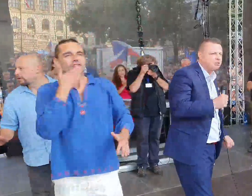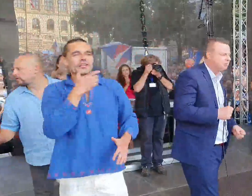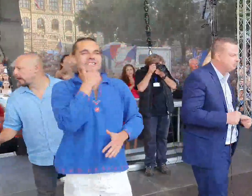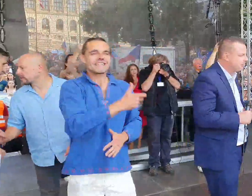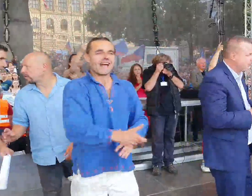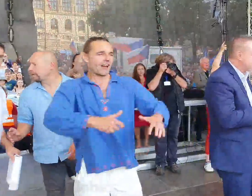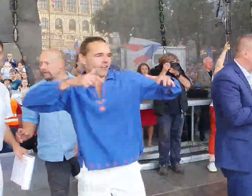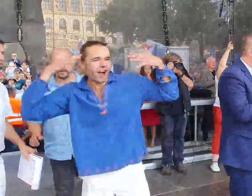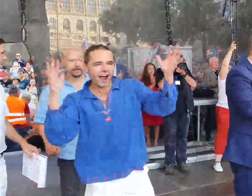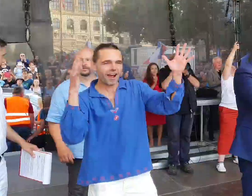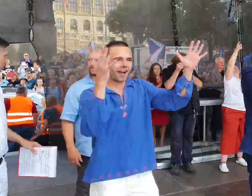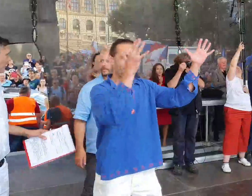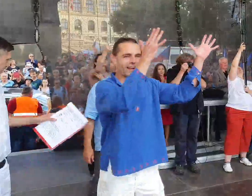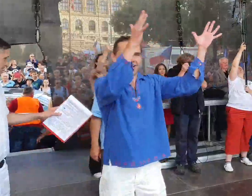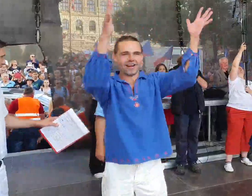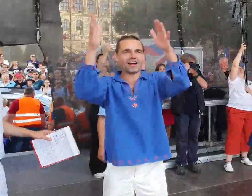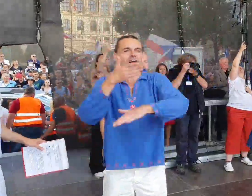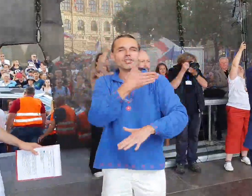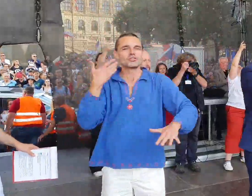moc.